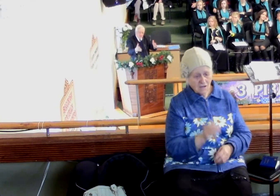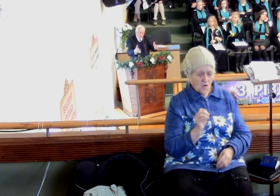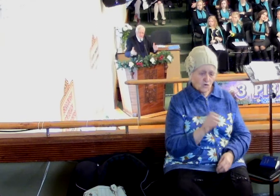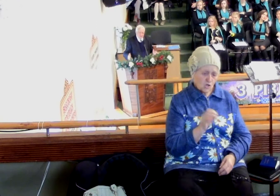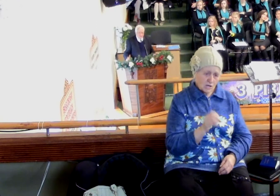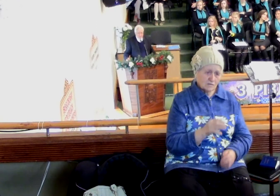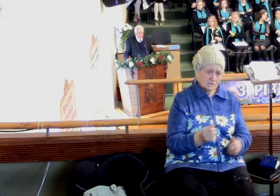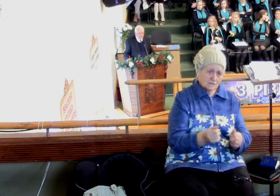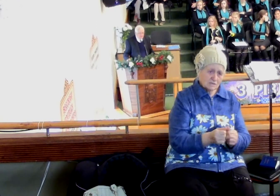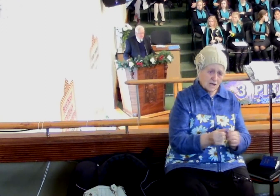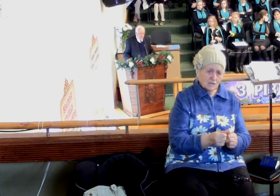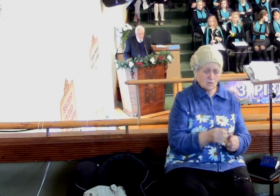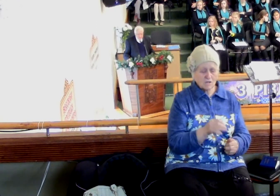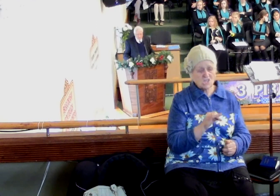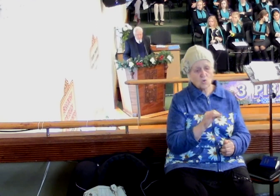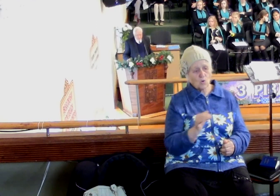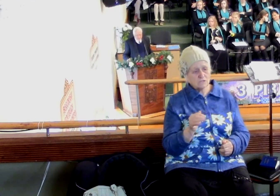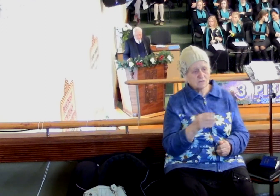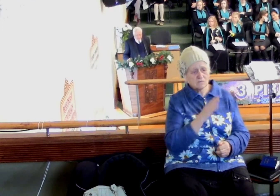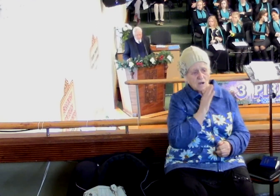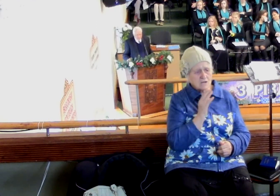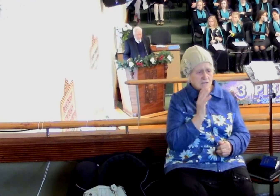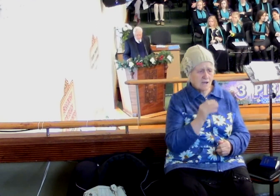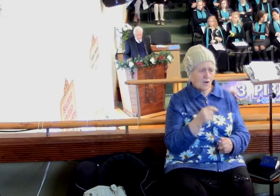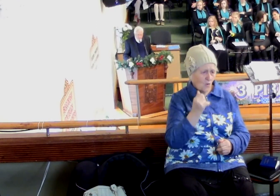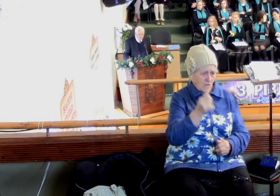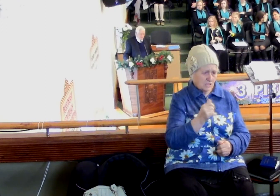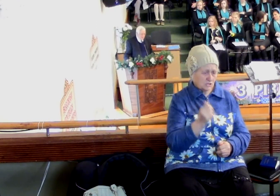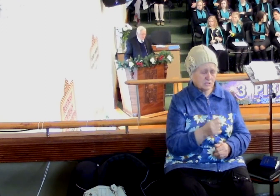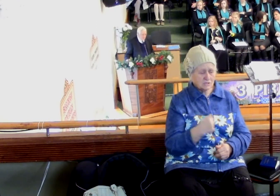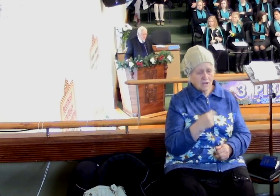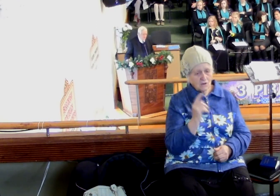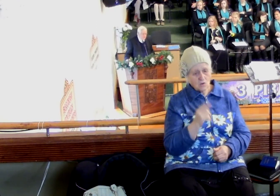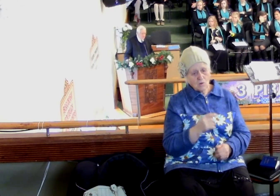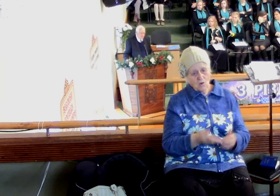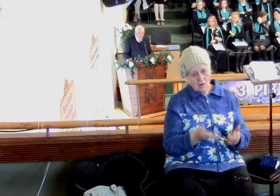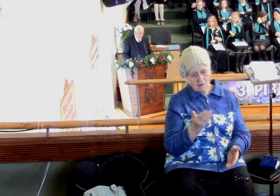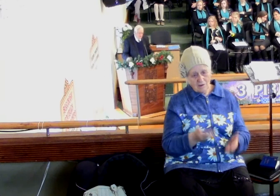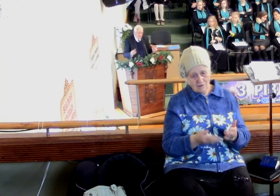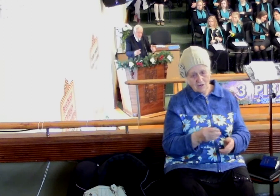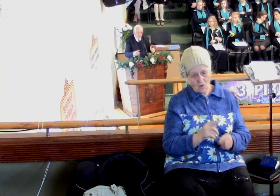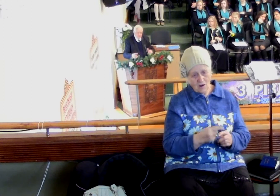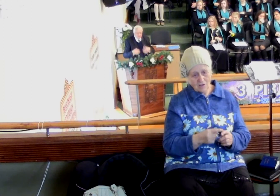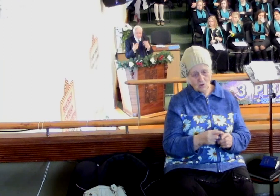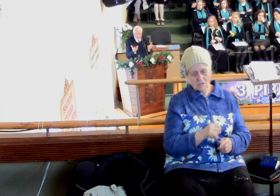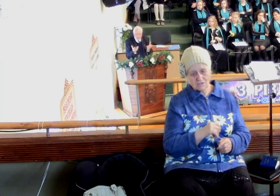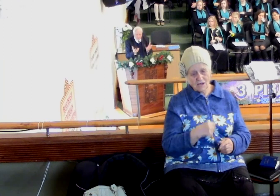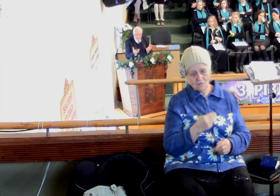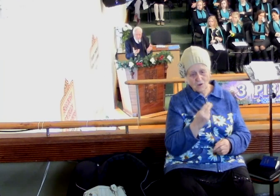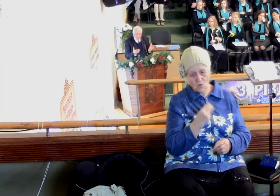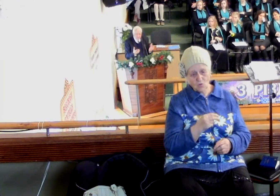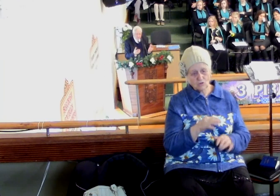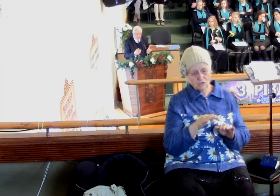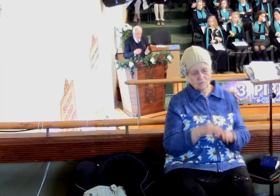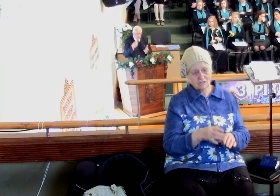Фотографируются возле Иосифа, Марии, овечек. Я думаю, наверное, это самое лучшее место, где я могу дать